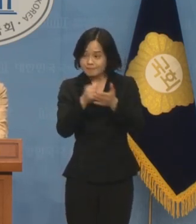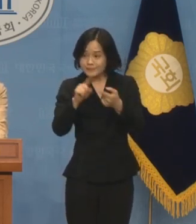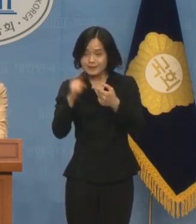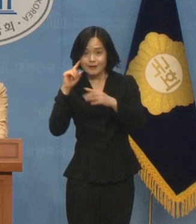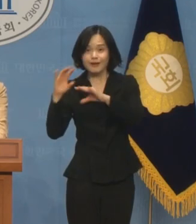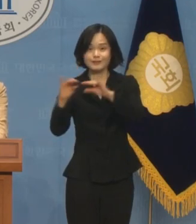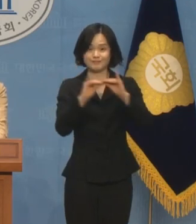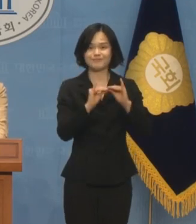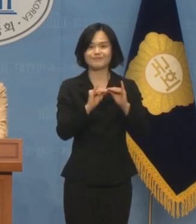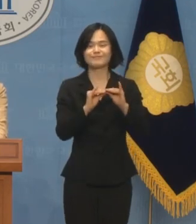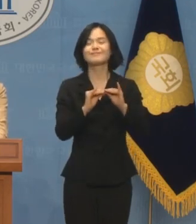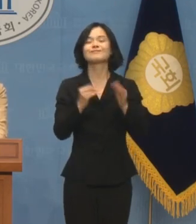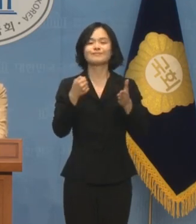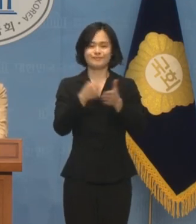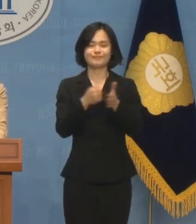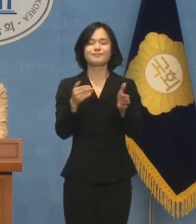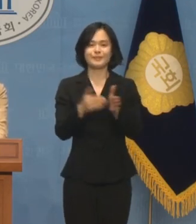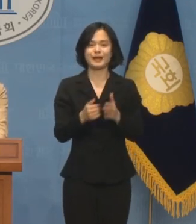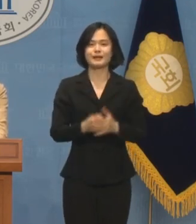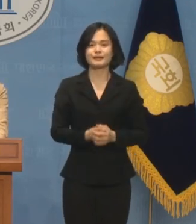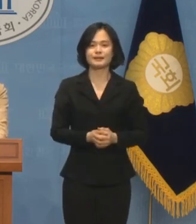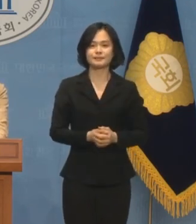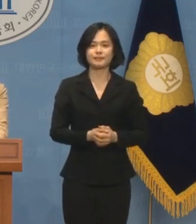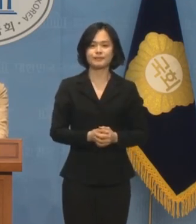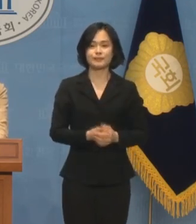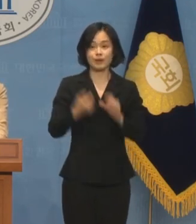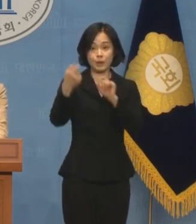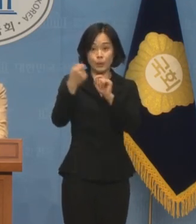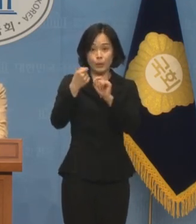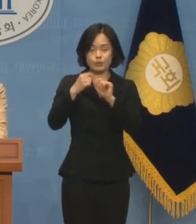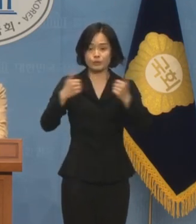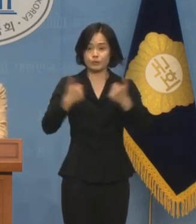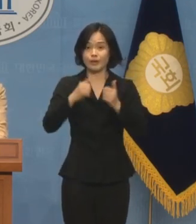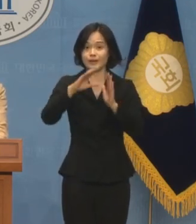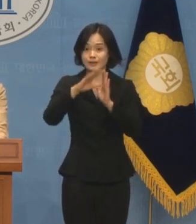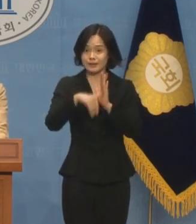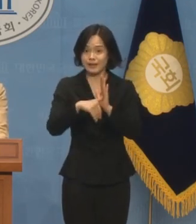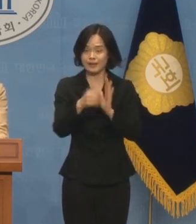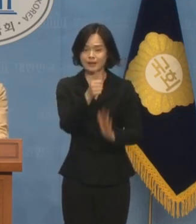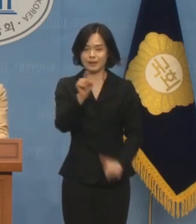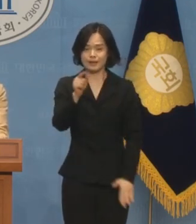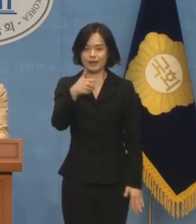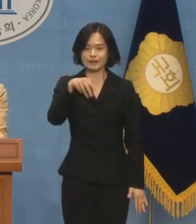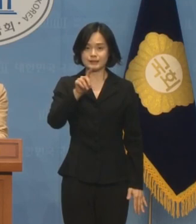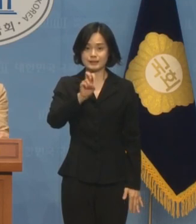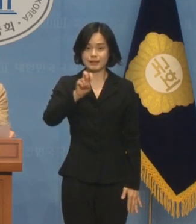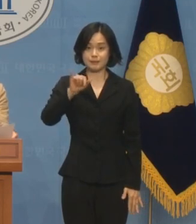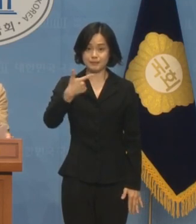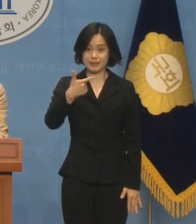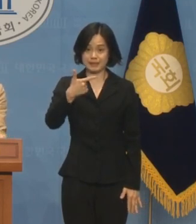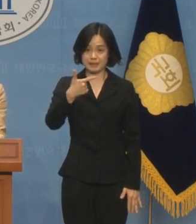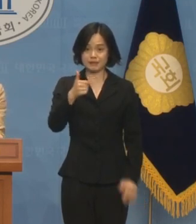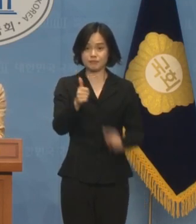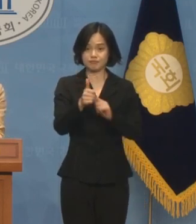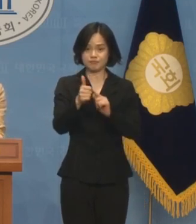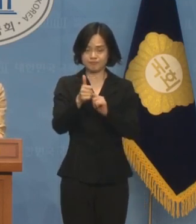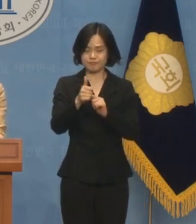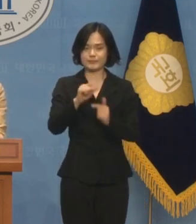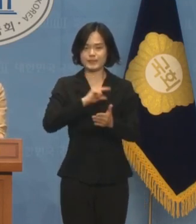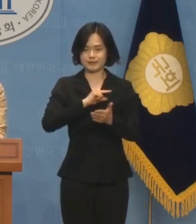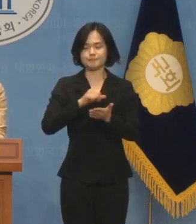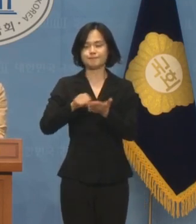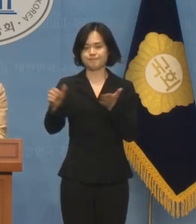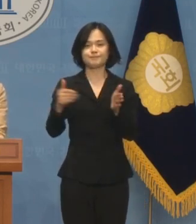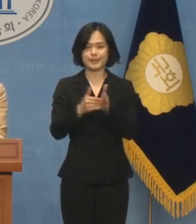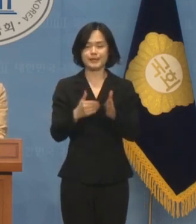결정했습니다 곧이어 개최된 당무위원회에서 한창민 당선인을 명했습니다